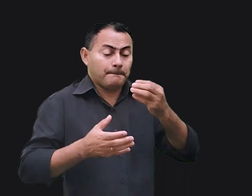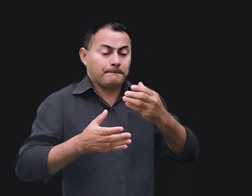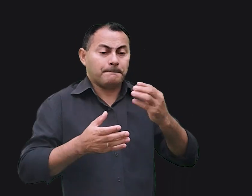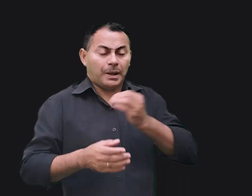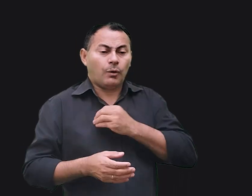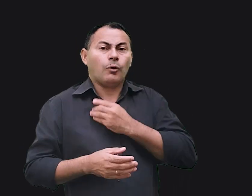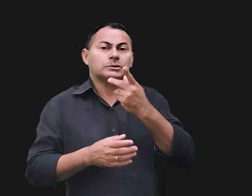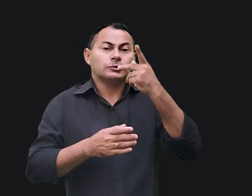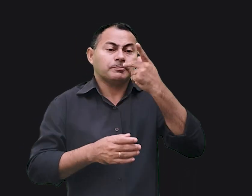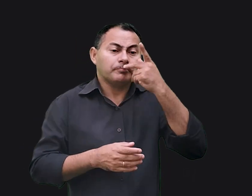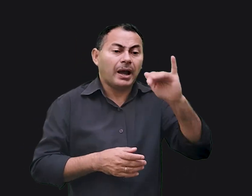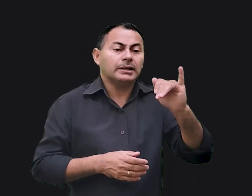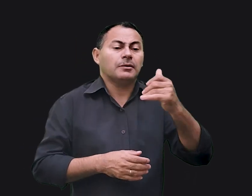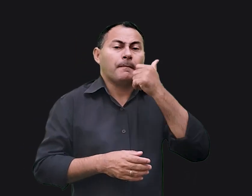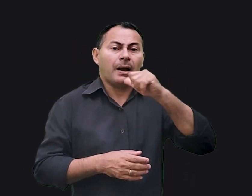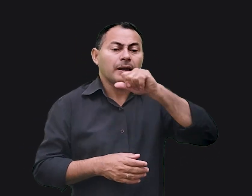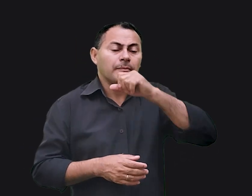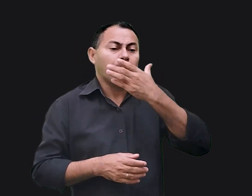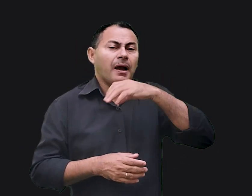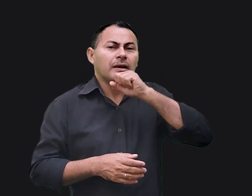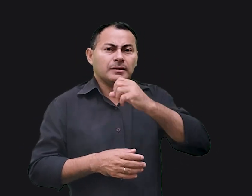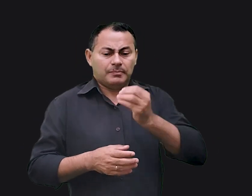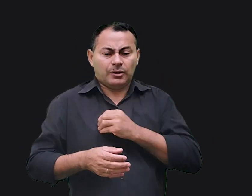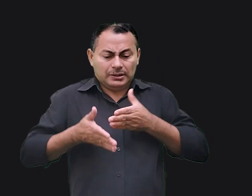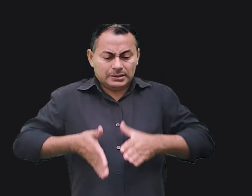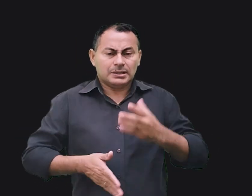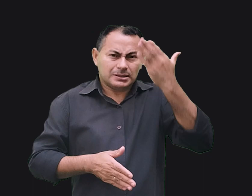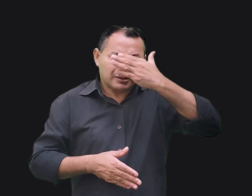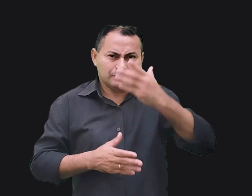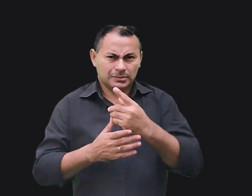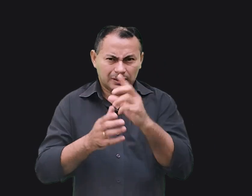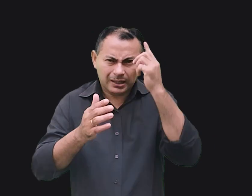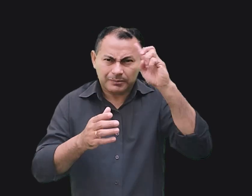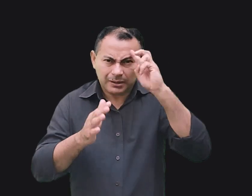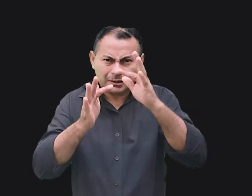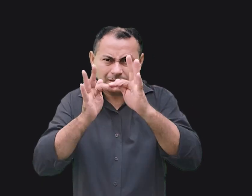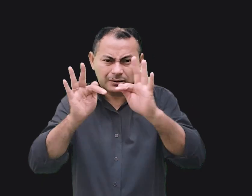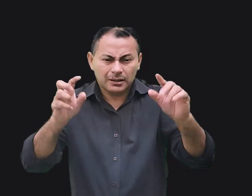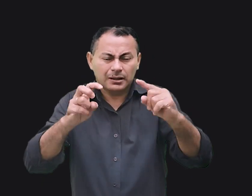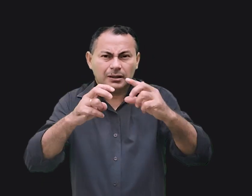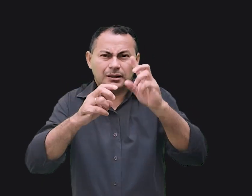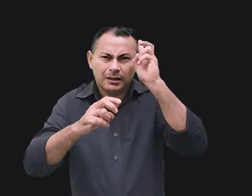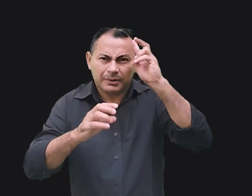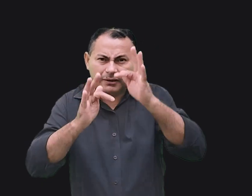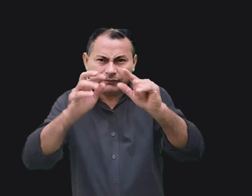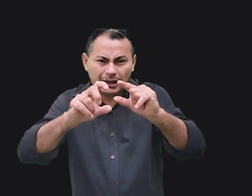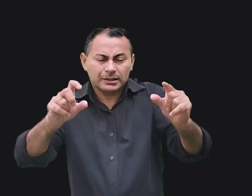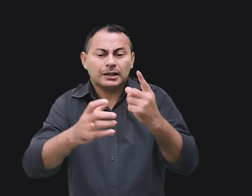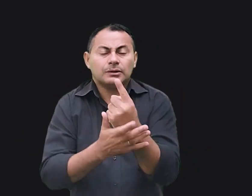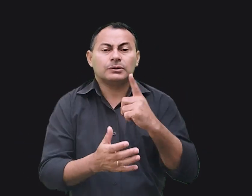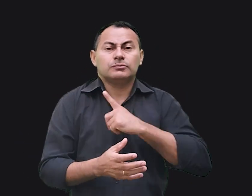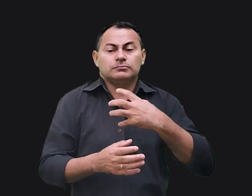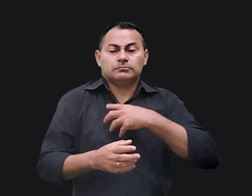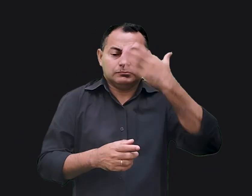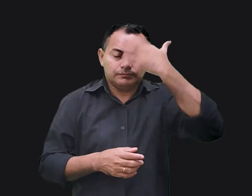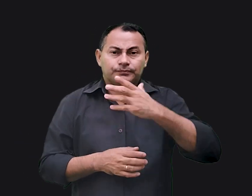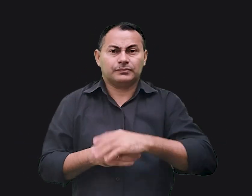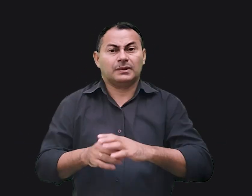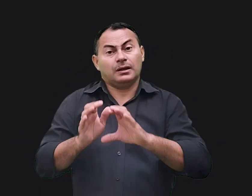nascesse cego? Você se lembra da frase, cada um tem o que merece? Essa frase viola o conceito da graça